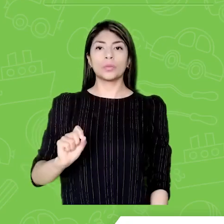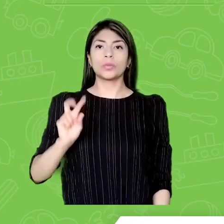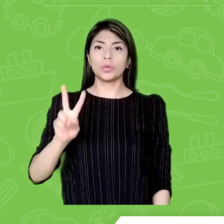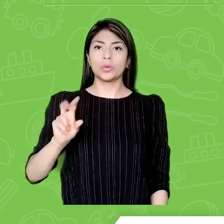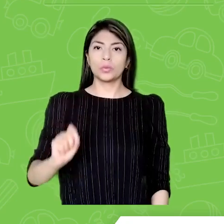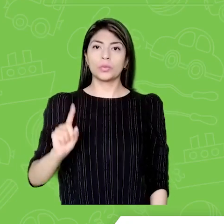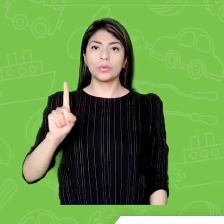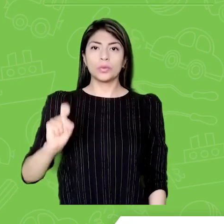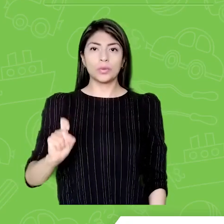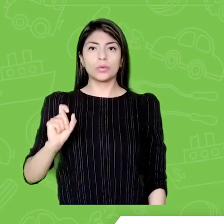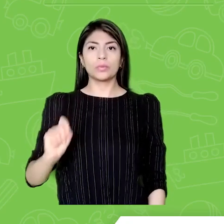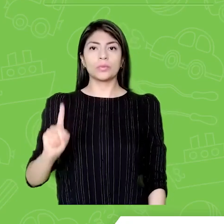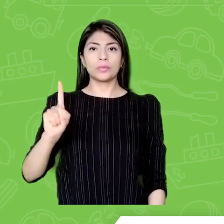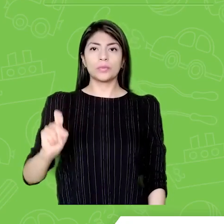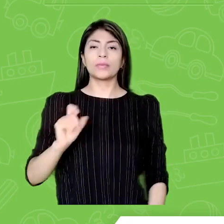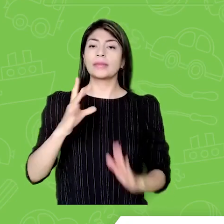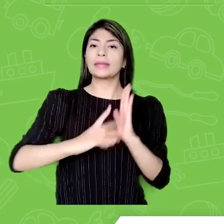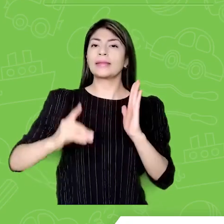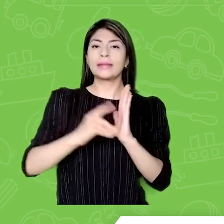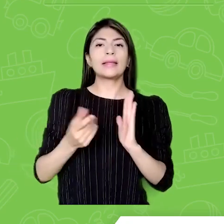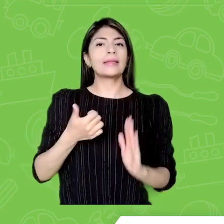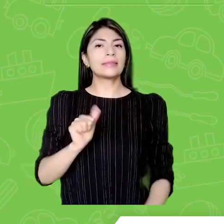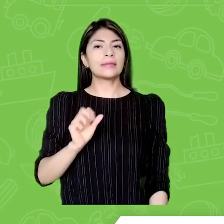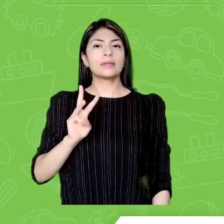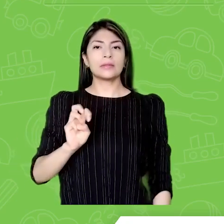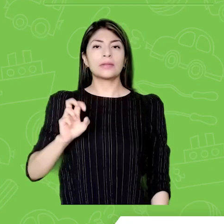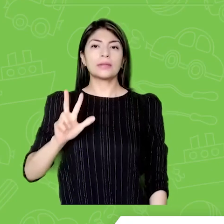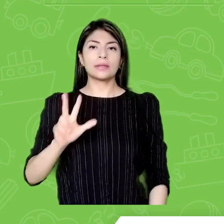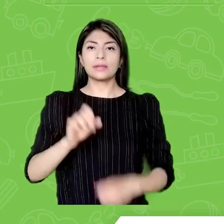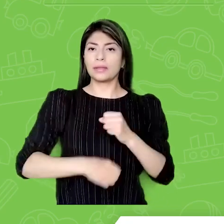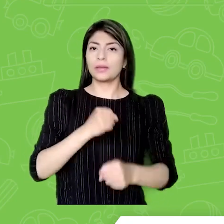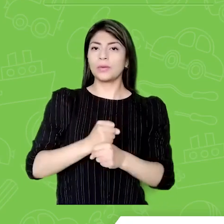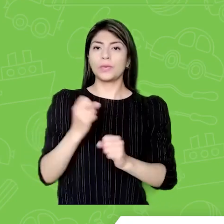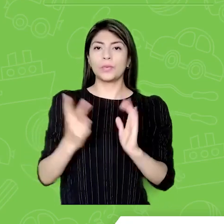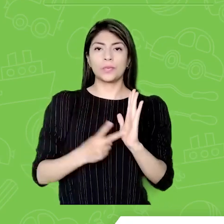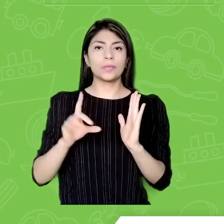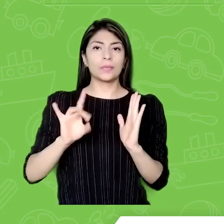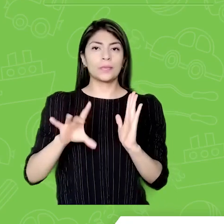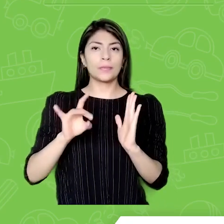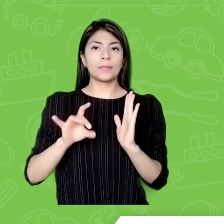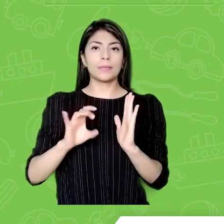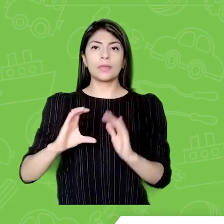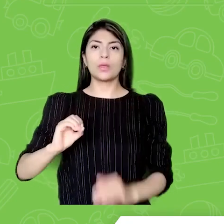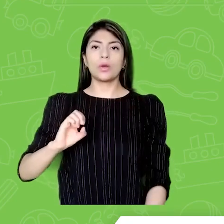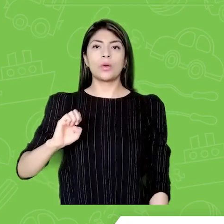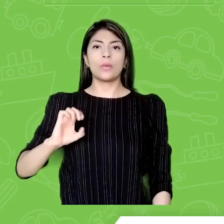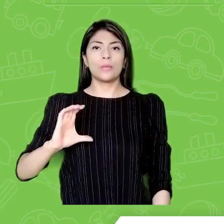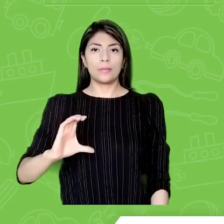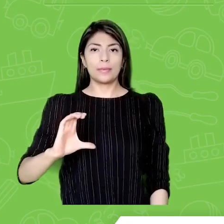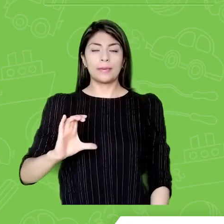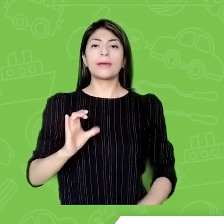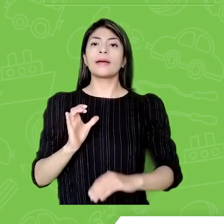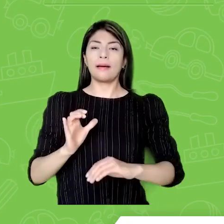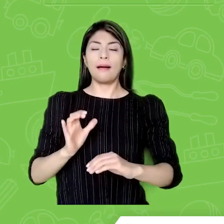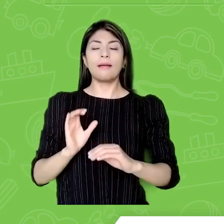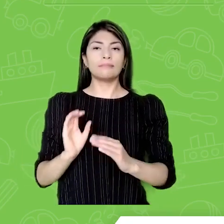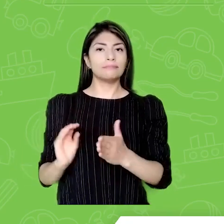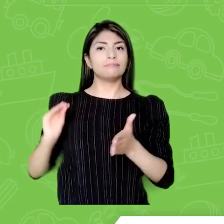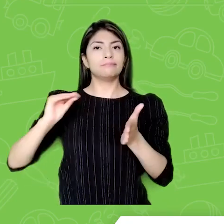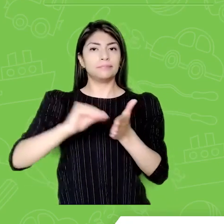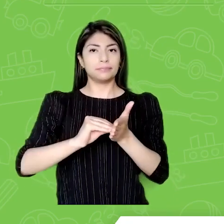2.2.6.6 del Decreto 1083 de 2015, la OPEC se publicará en los medios anteriormente referidos, para